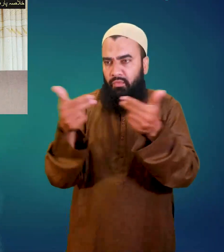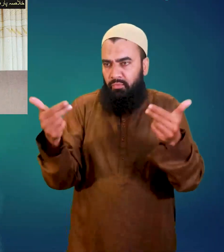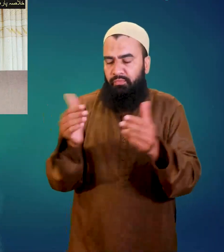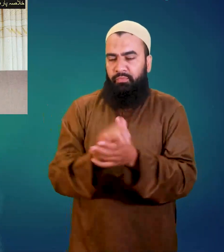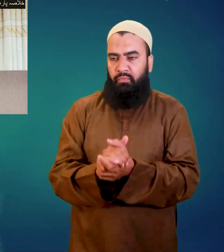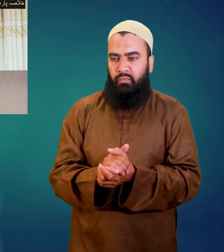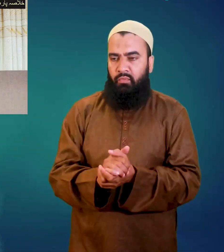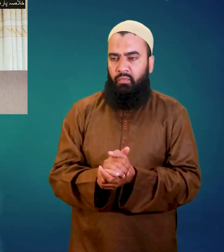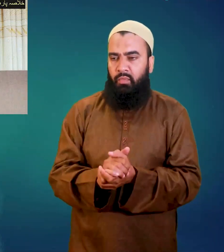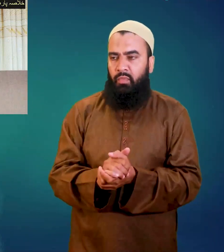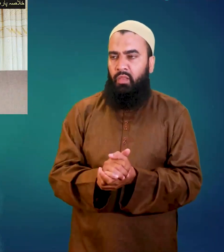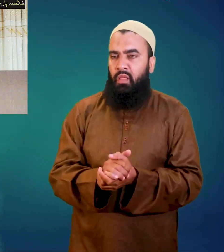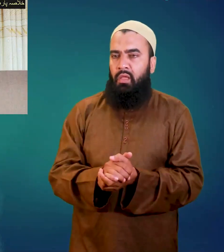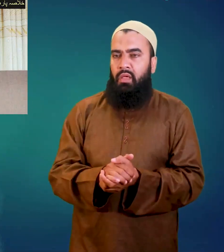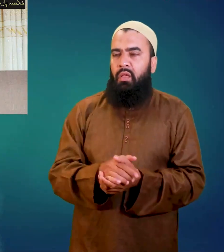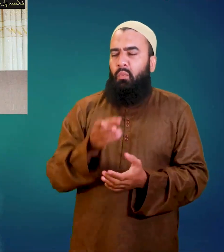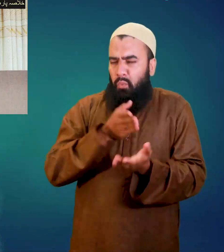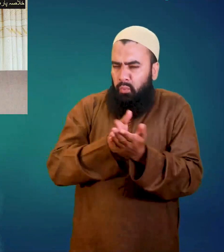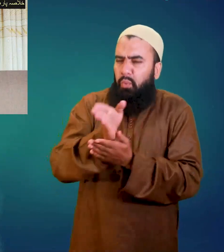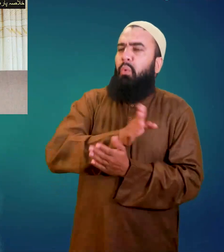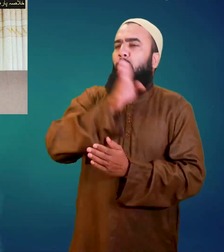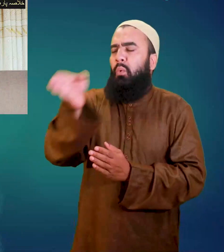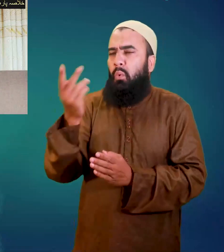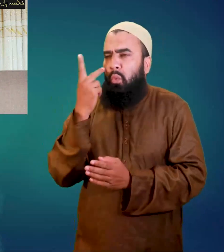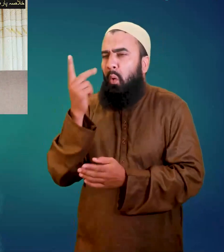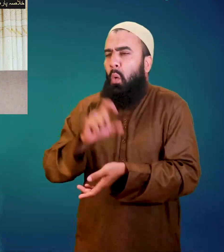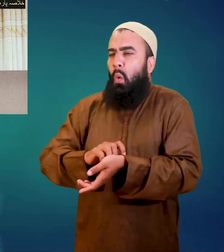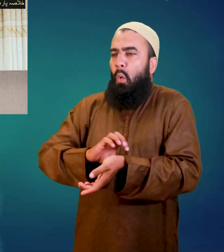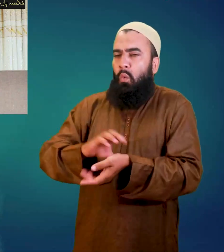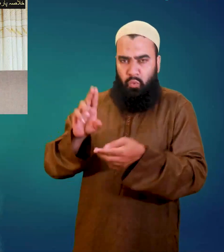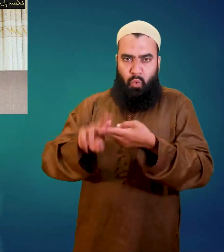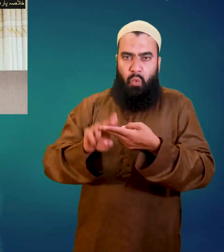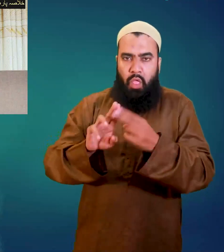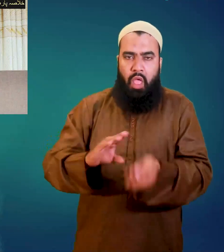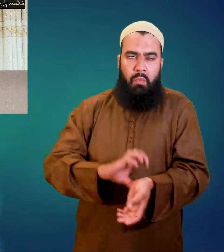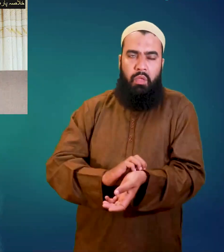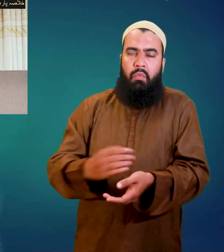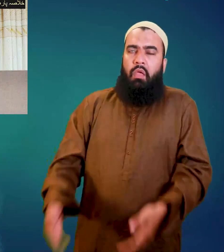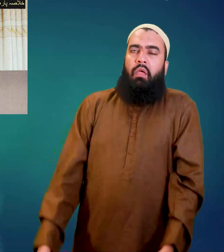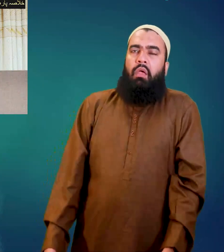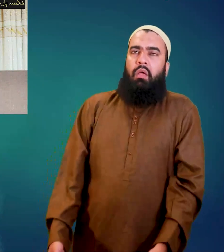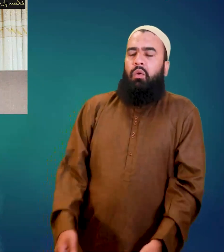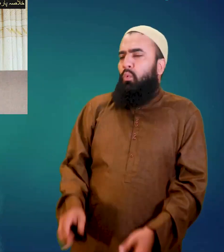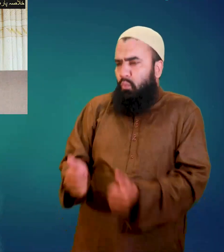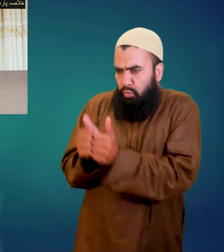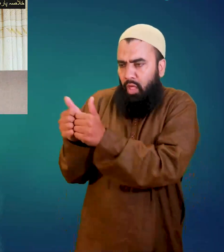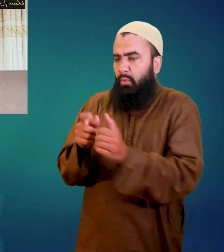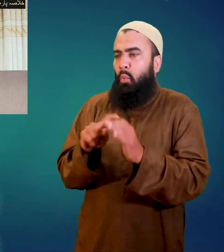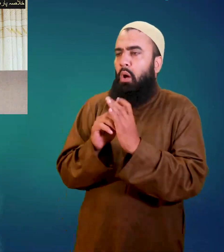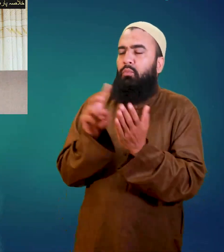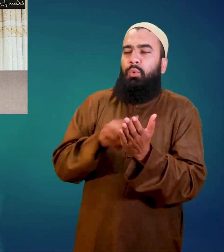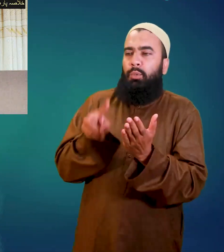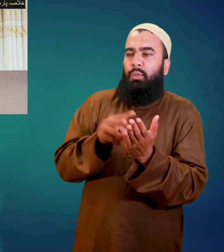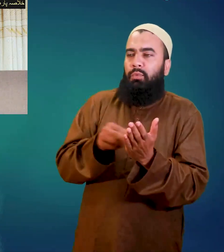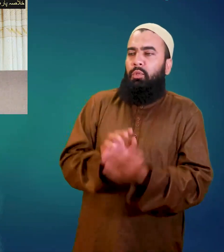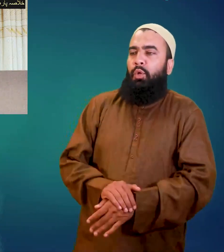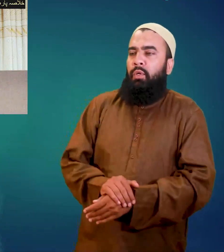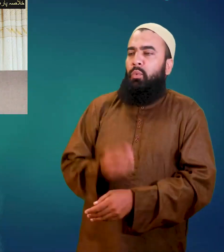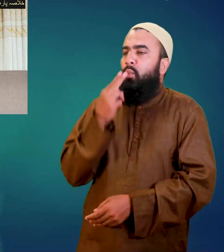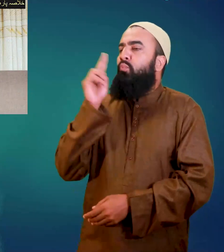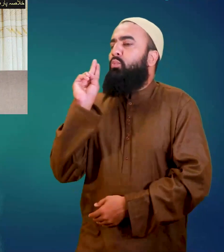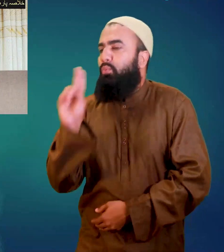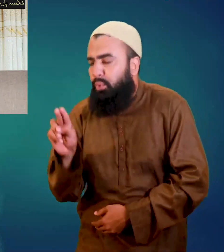دم کی تو وہ درست ہو گیا۔ آپ صلی اللہ علیہ وسلم نے فرمایا، پوچھا اس صحابی سے کہ اے میرے صحابی، تم نے اس پر کیا